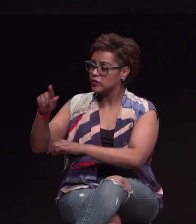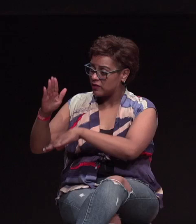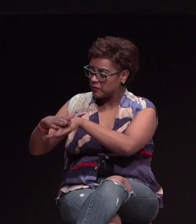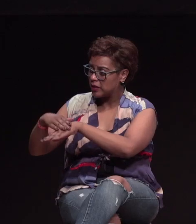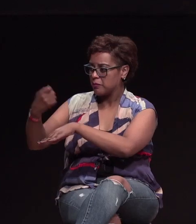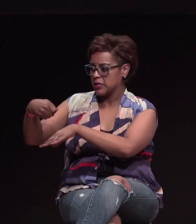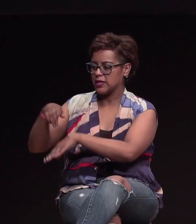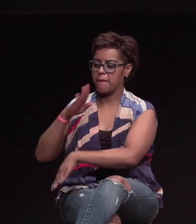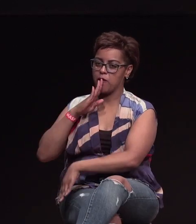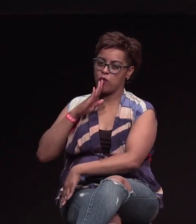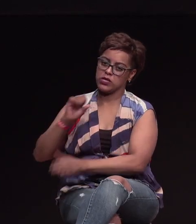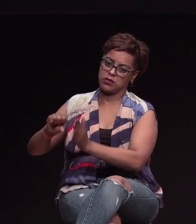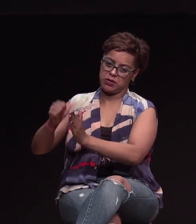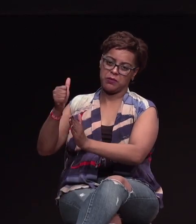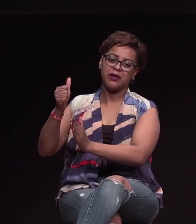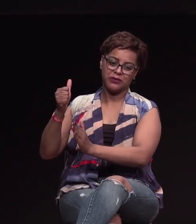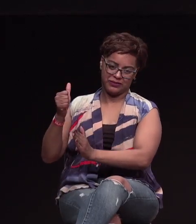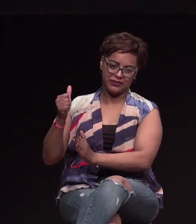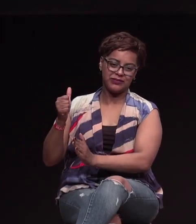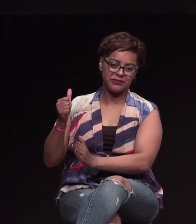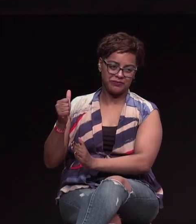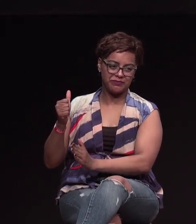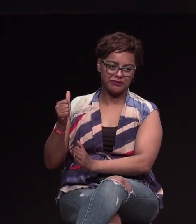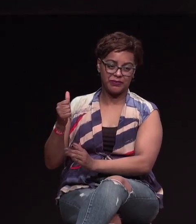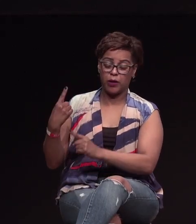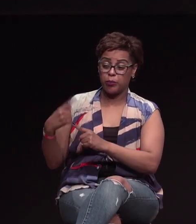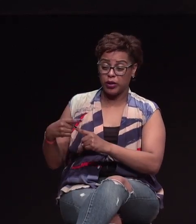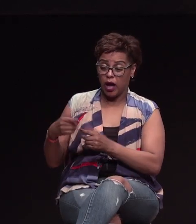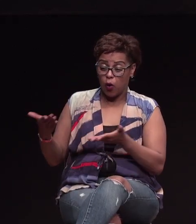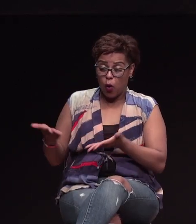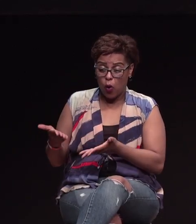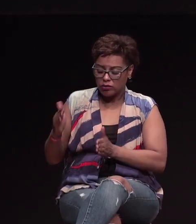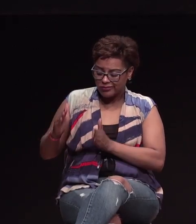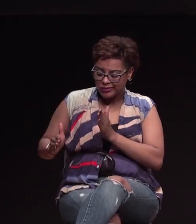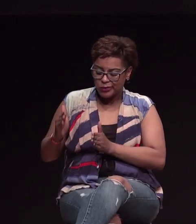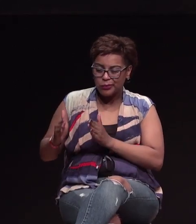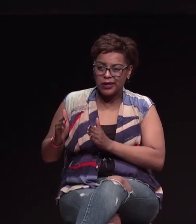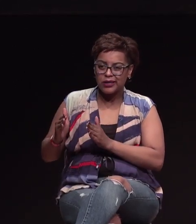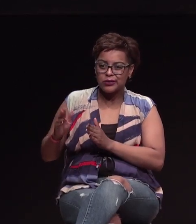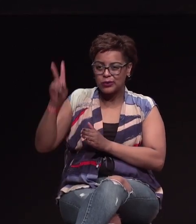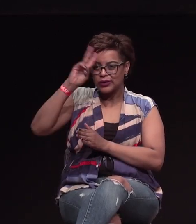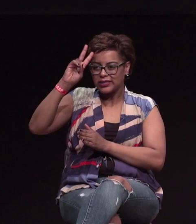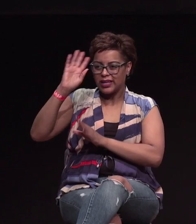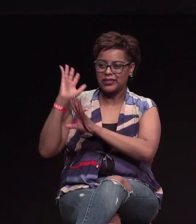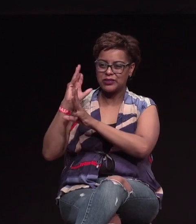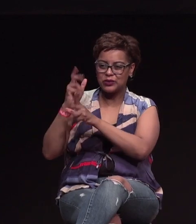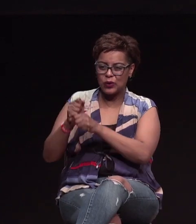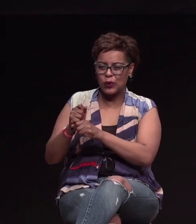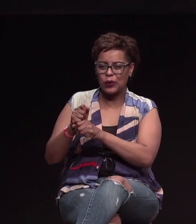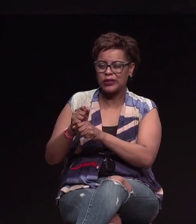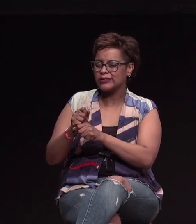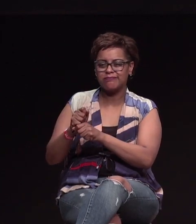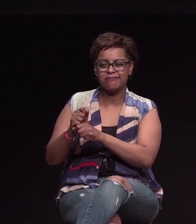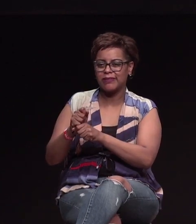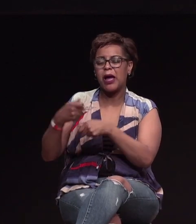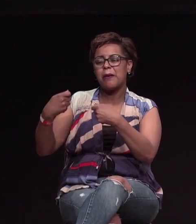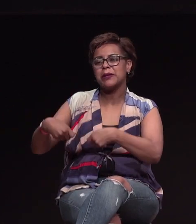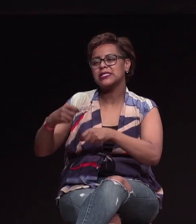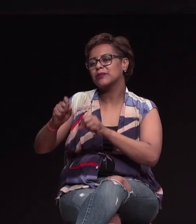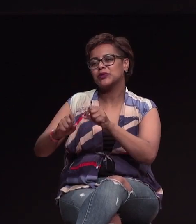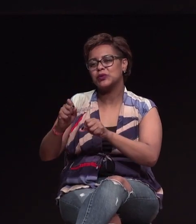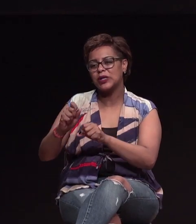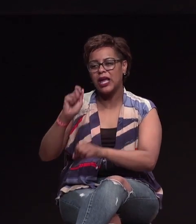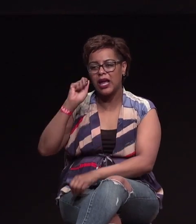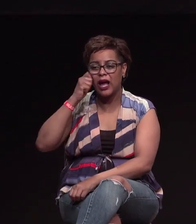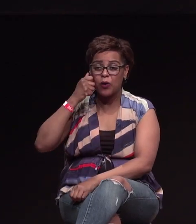né? Que não dá para fazer determinadas listas sem ter autores negros,